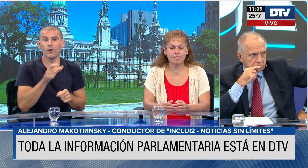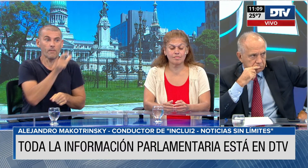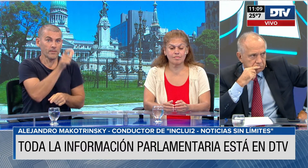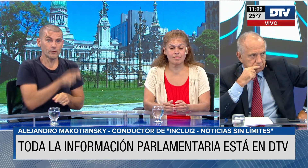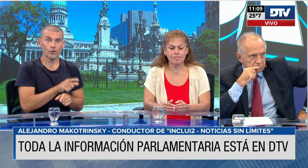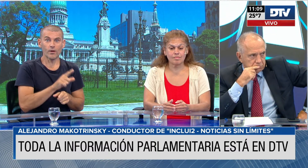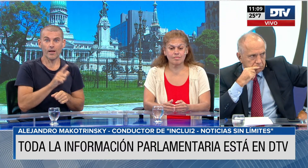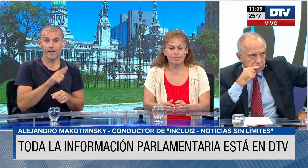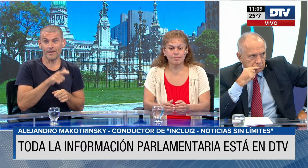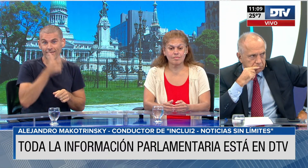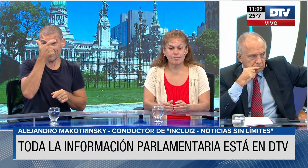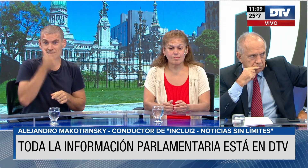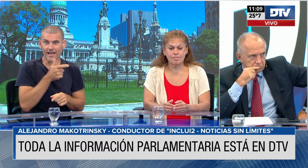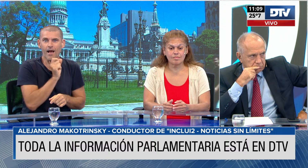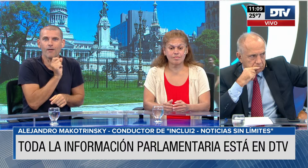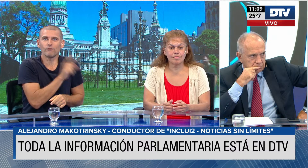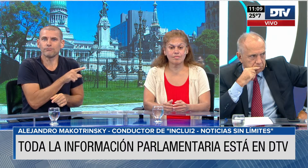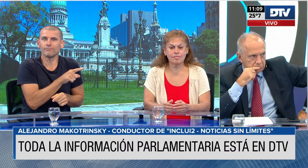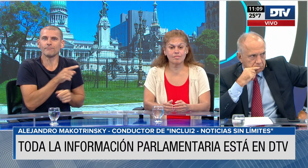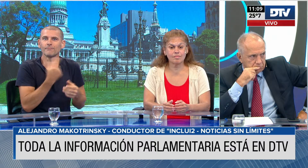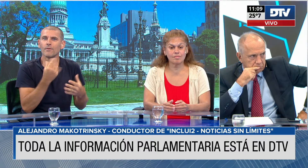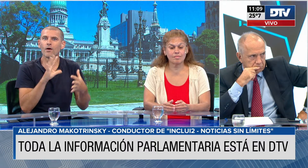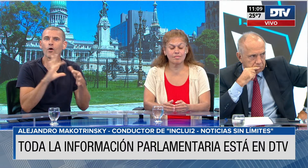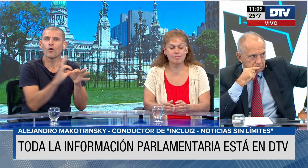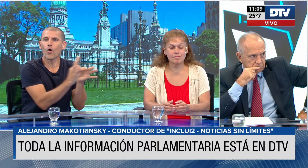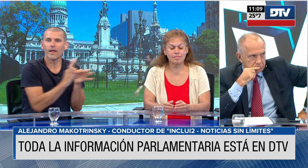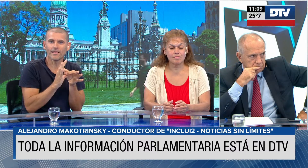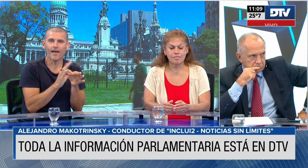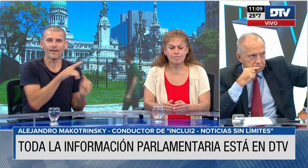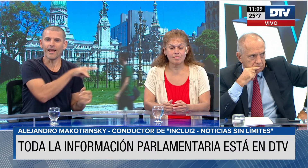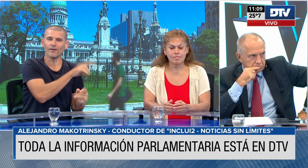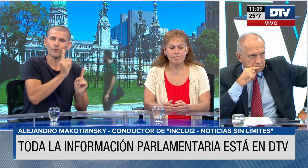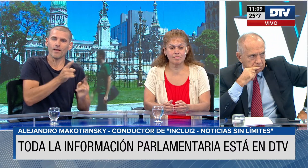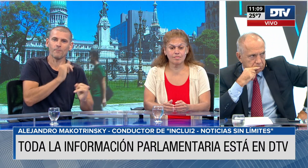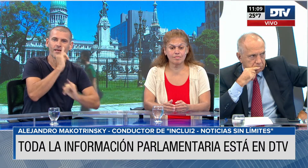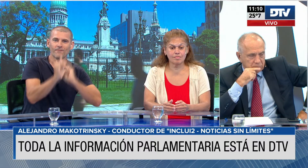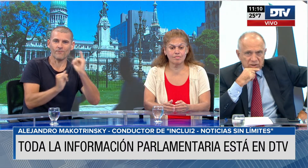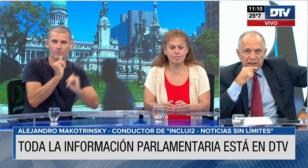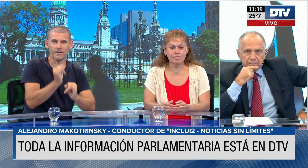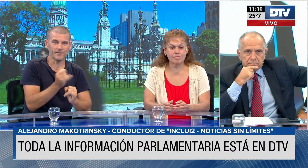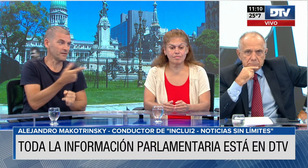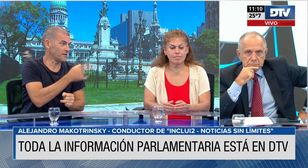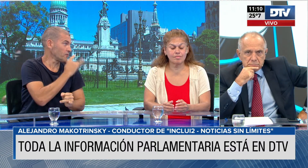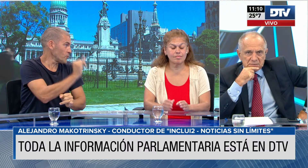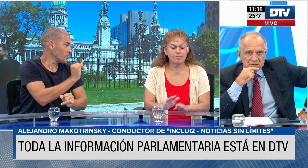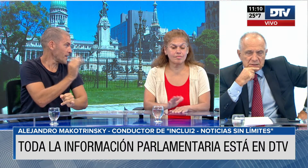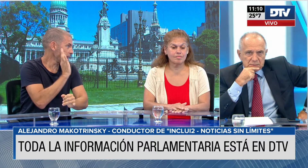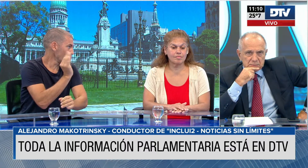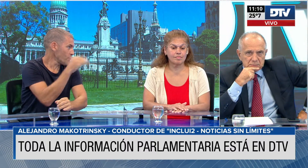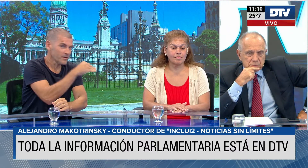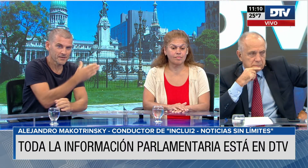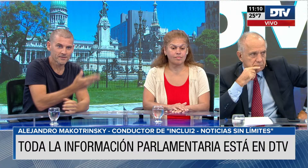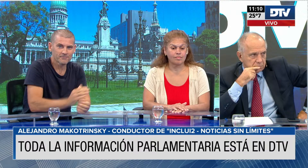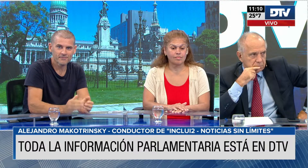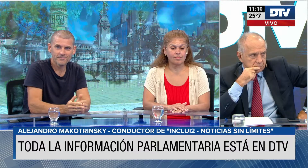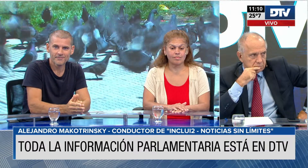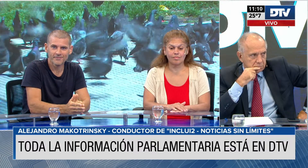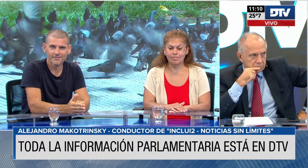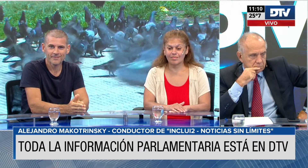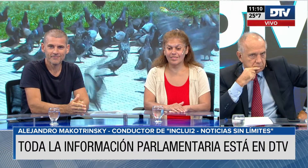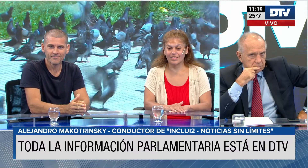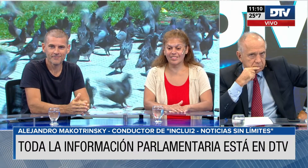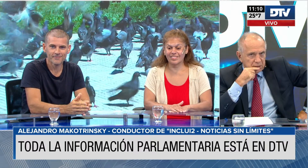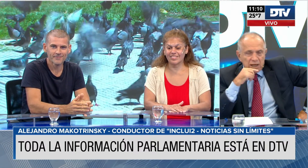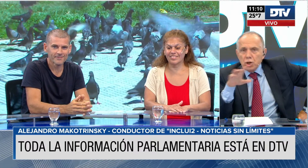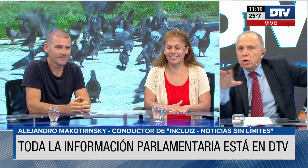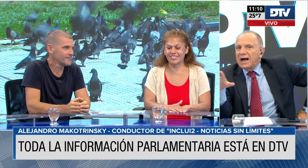todas las barreras. En este caso, hoy que voy a trabajar junto con Arelis, que es una persona ciega, no sé, Arelis, si vos querés comentar